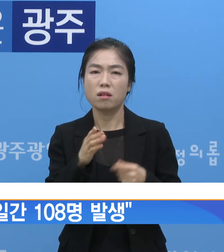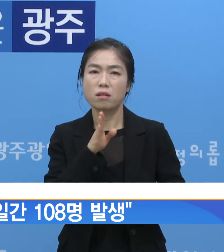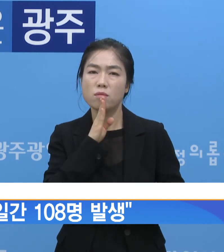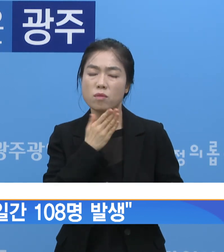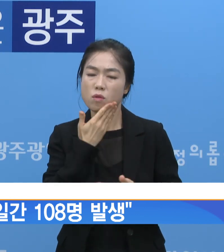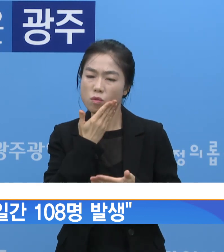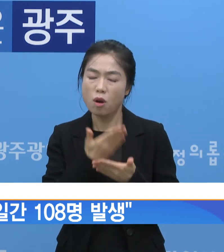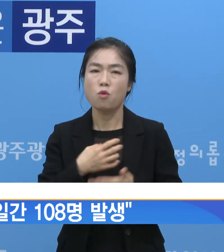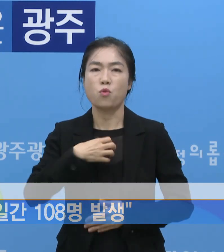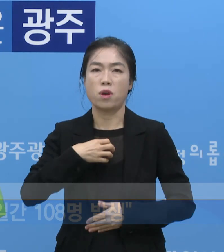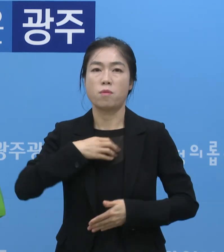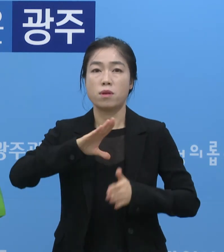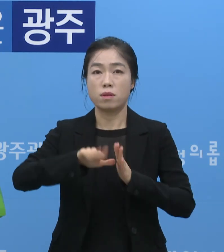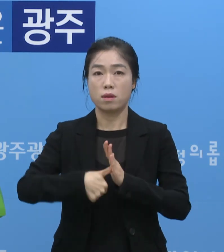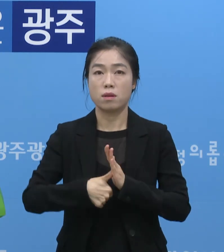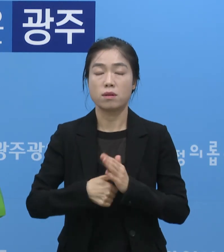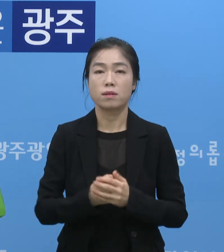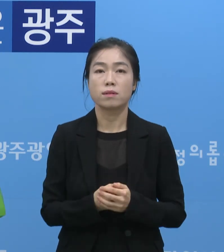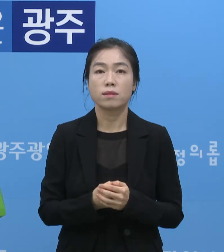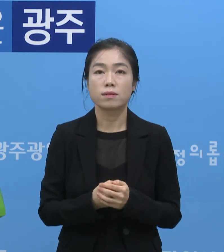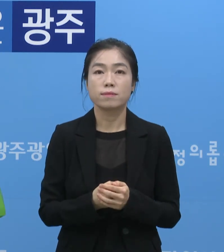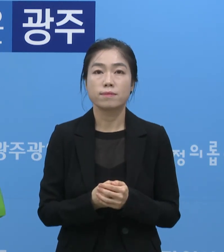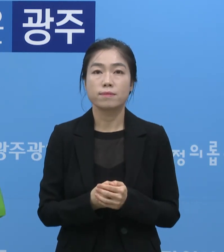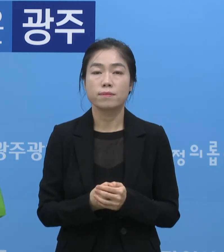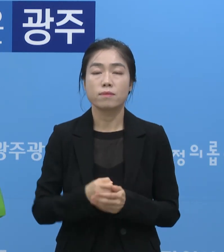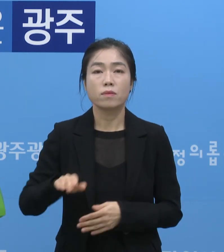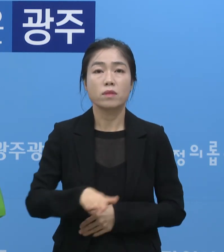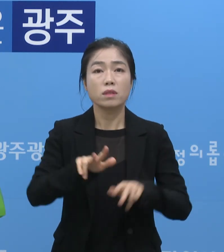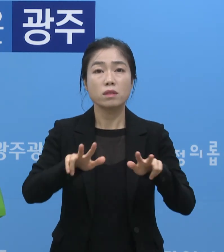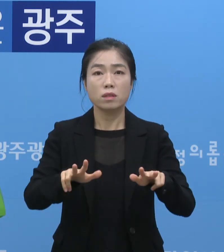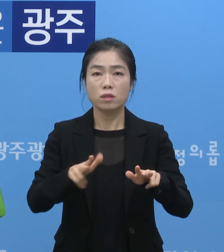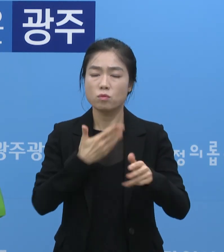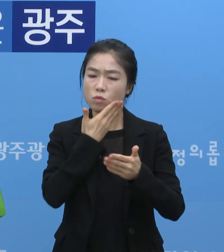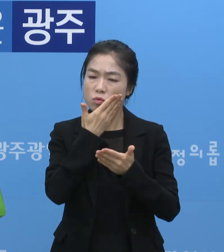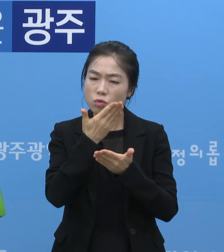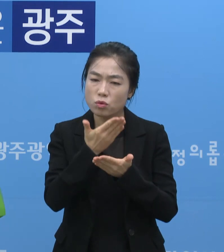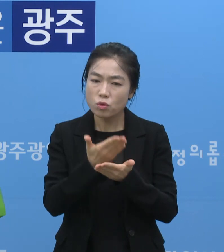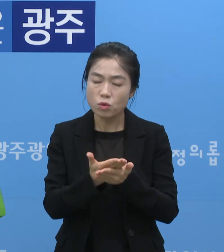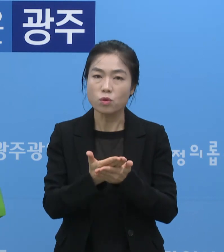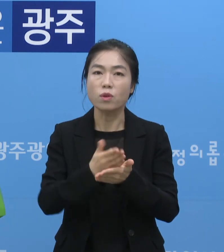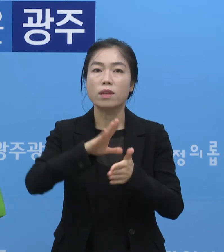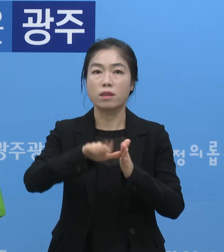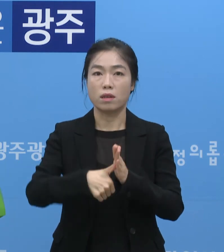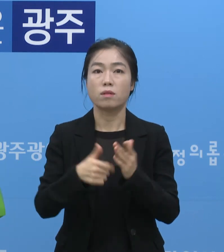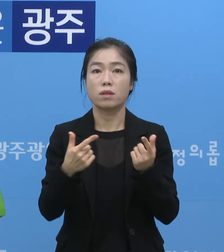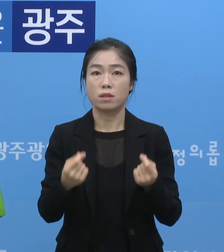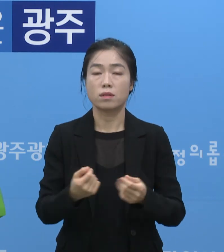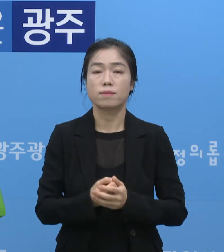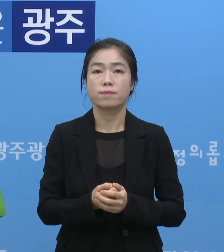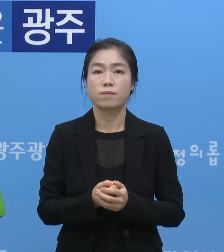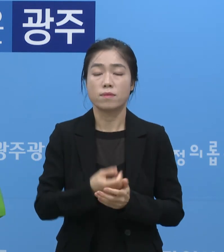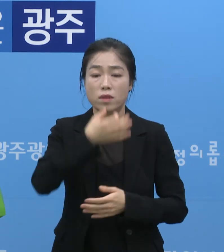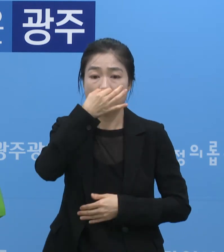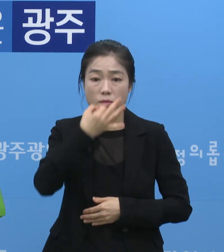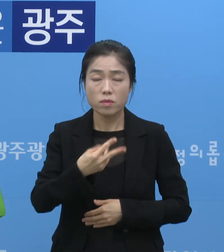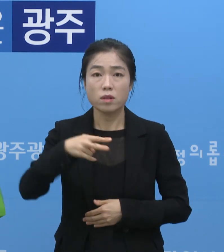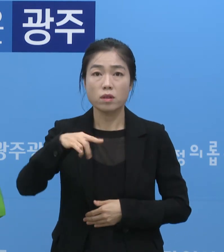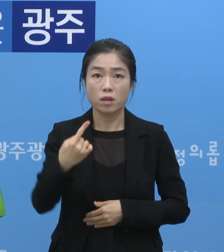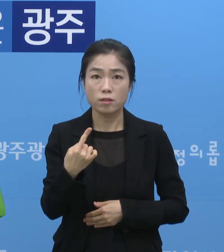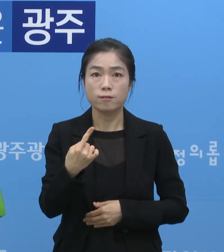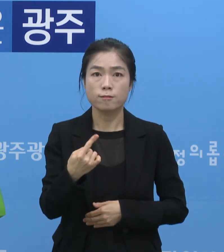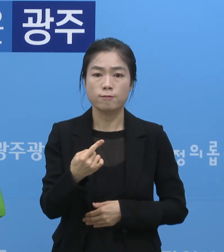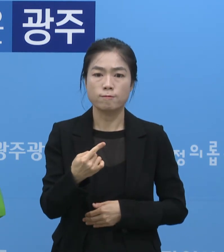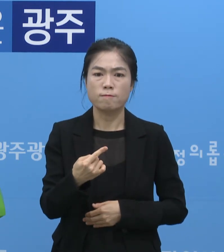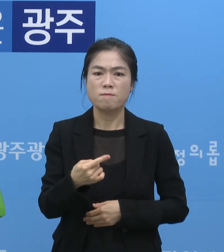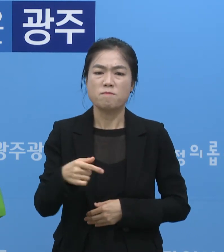절체절명의 위기 상황입니다. 우리는 지금 중대 기로에 서 있습니다. 힘들더라도